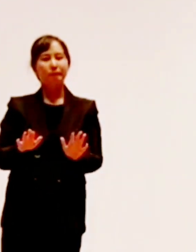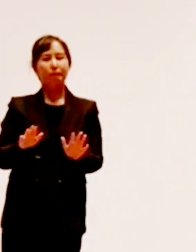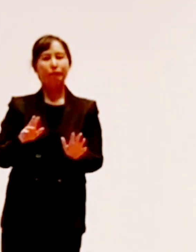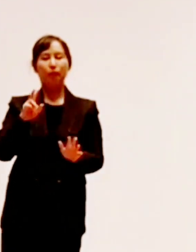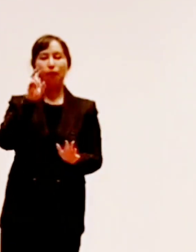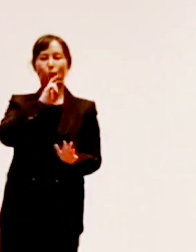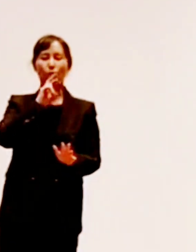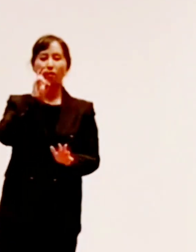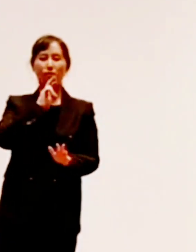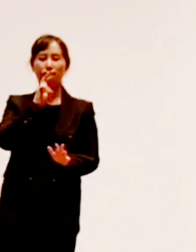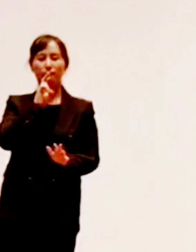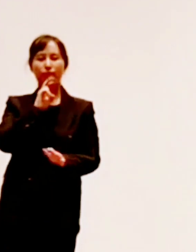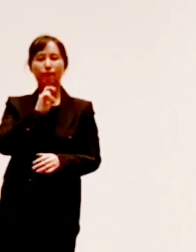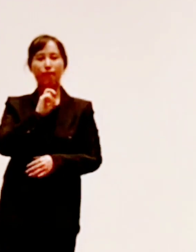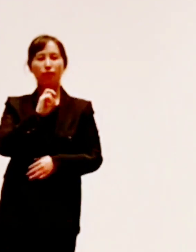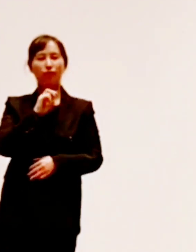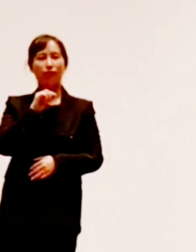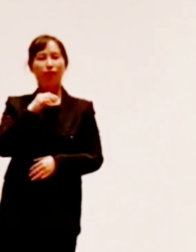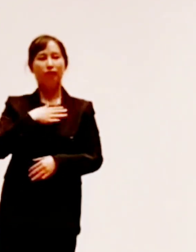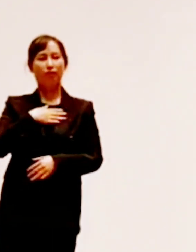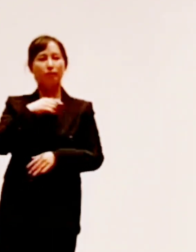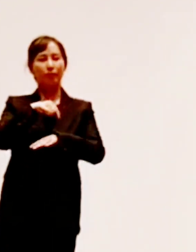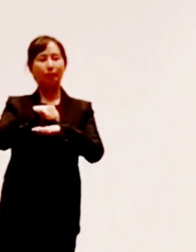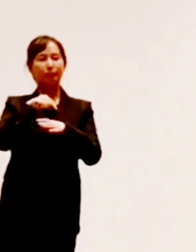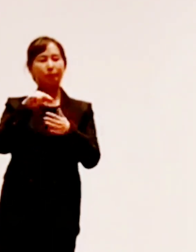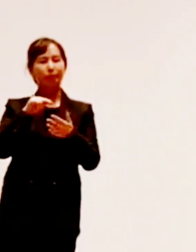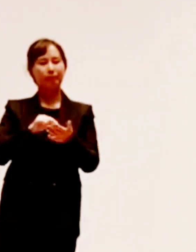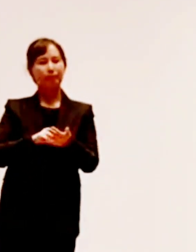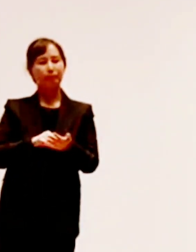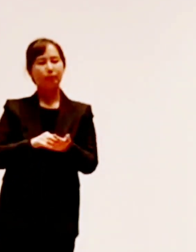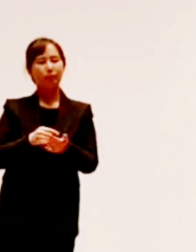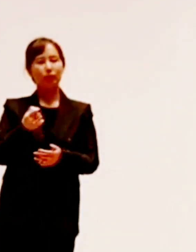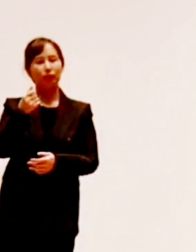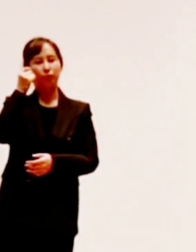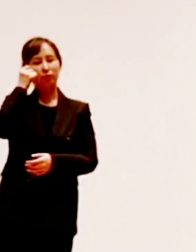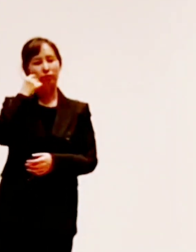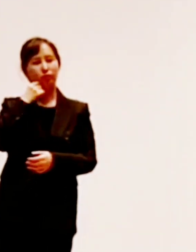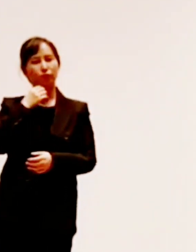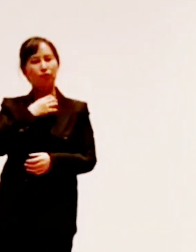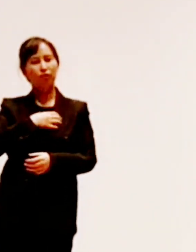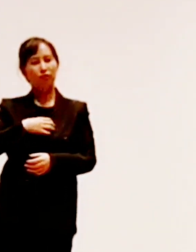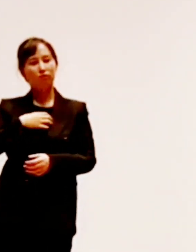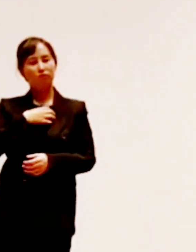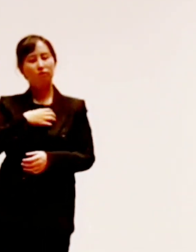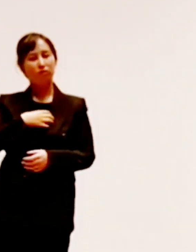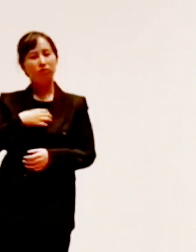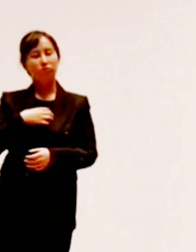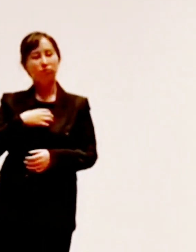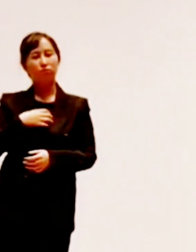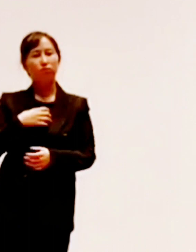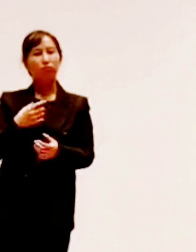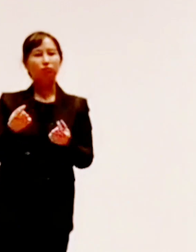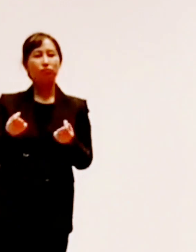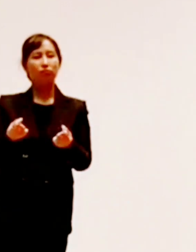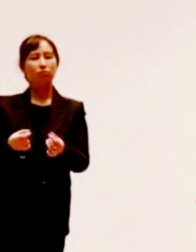곡들이 제 마음을 조금 슬프게 합니다.